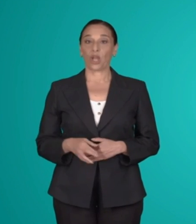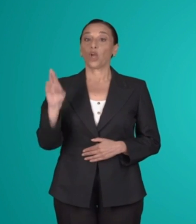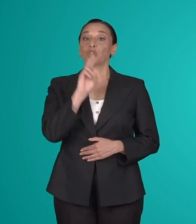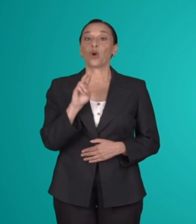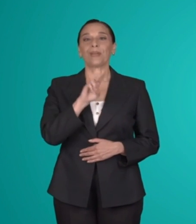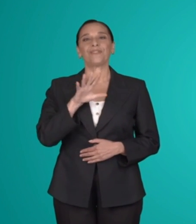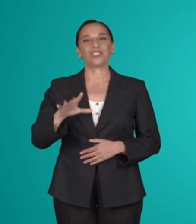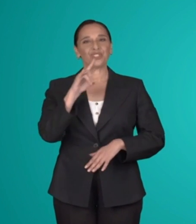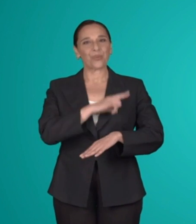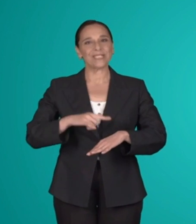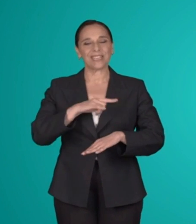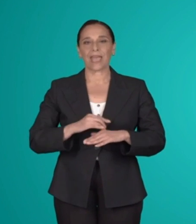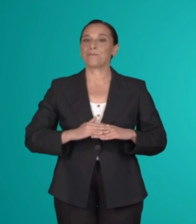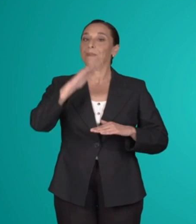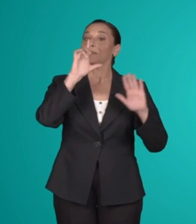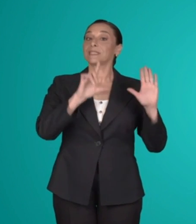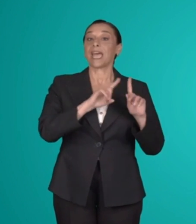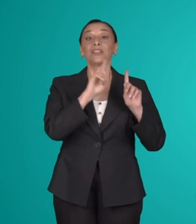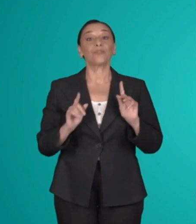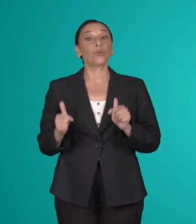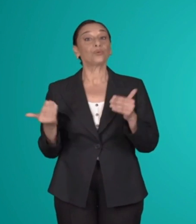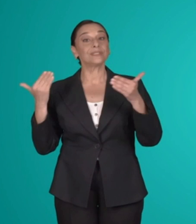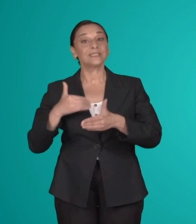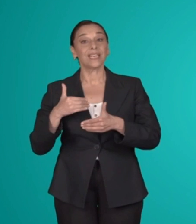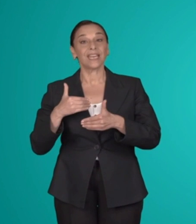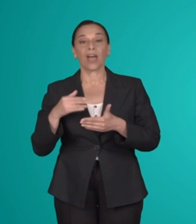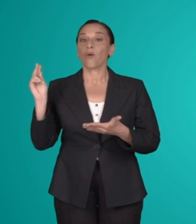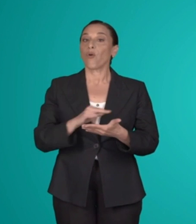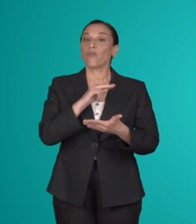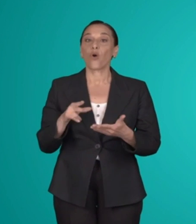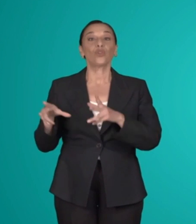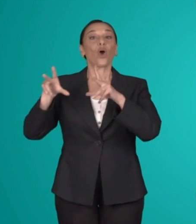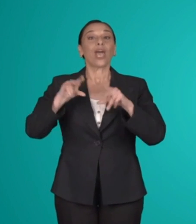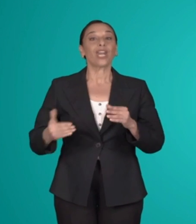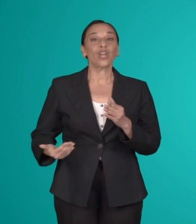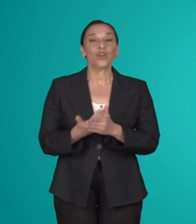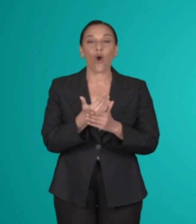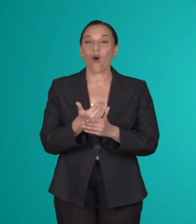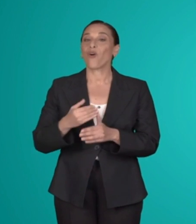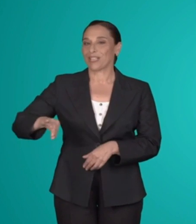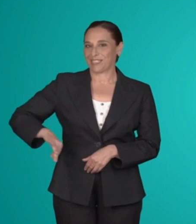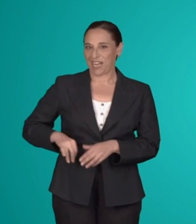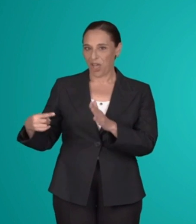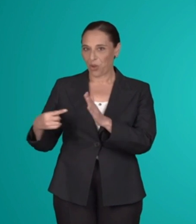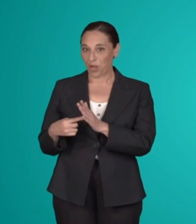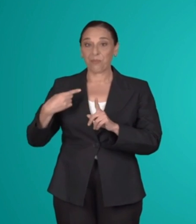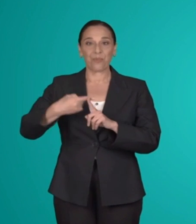Domenica 25 settembre, dalle 7 alle 23, si vota per il rinnovo del Senato della Repubblica e della Camera dei